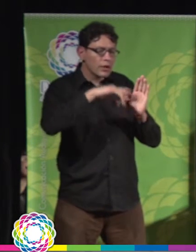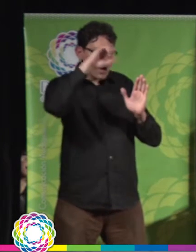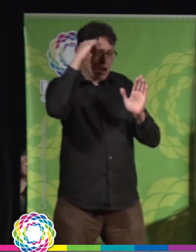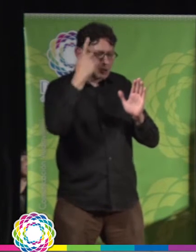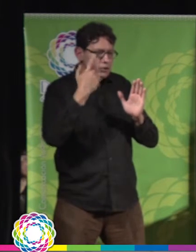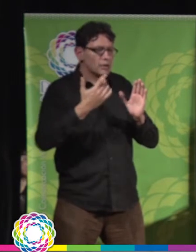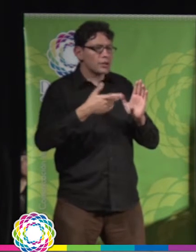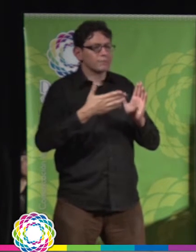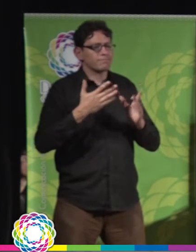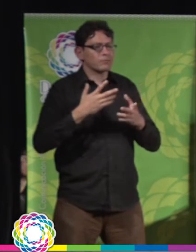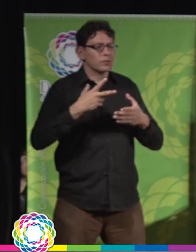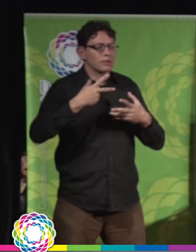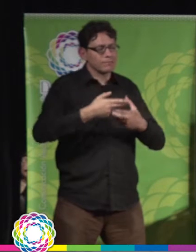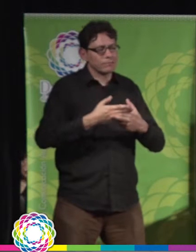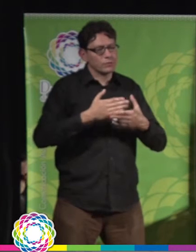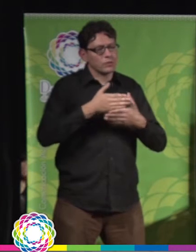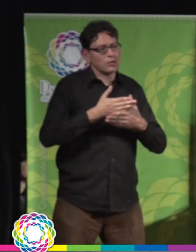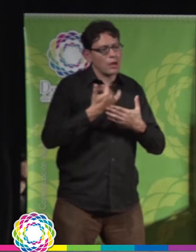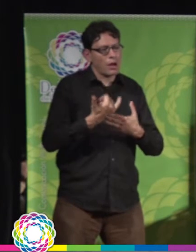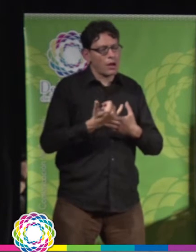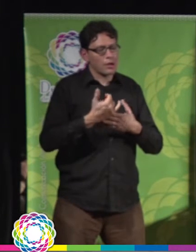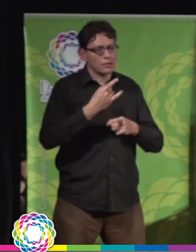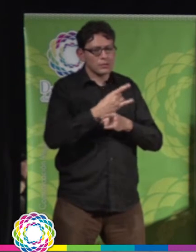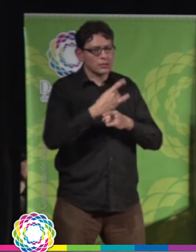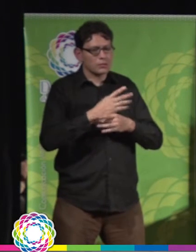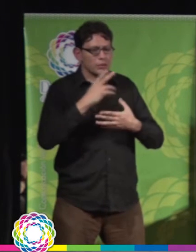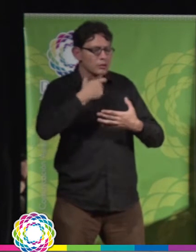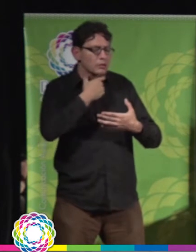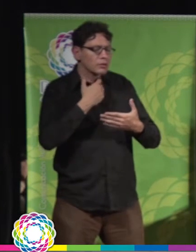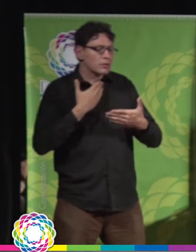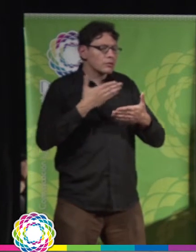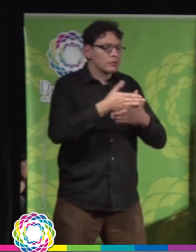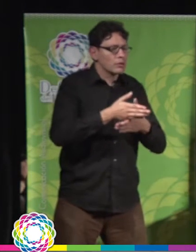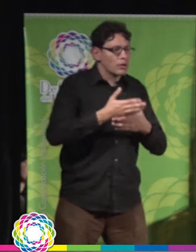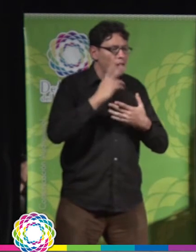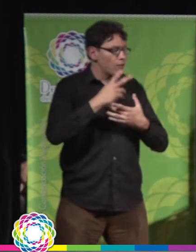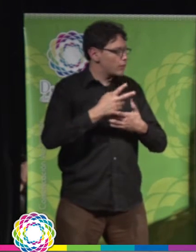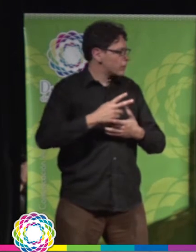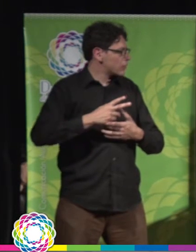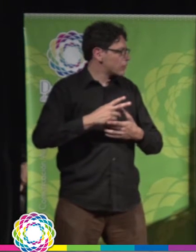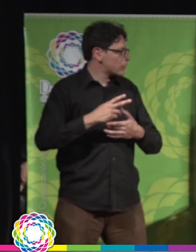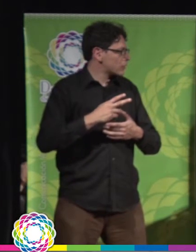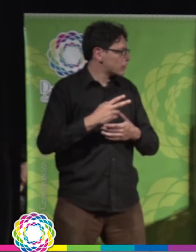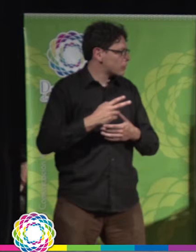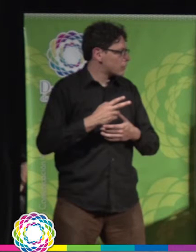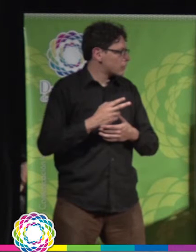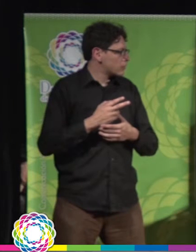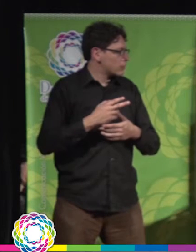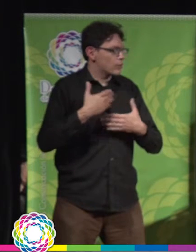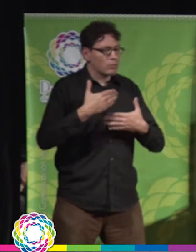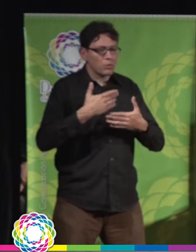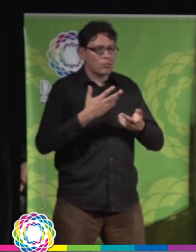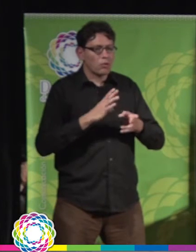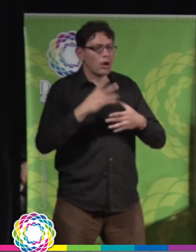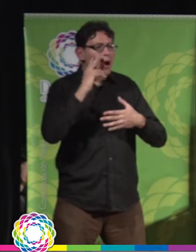una traba con la que nos enfrentamos cada vez que llevamos adelante un conflicto que creemos tiene que poder